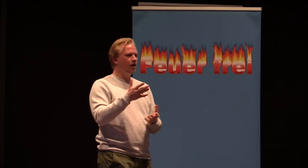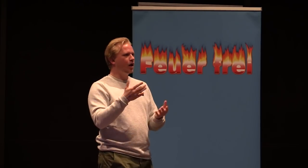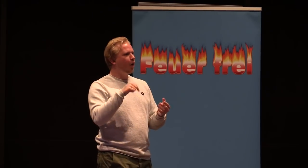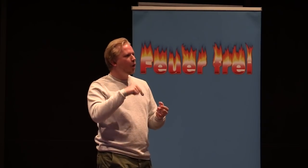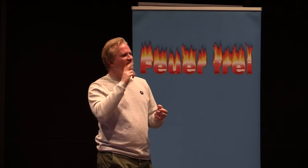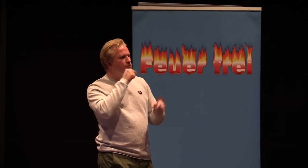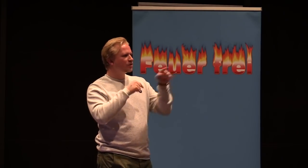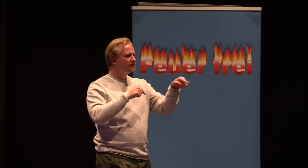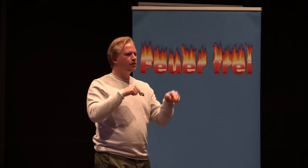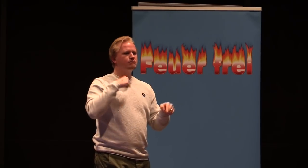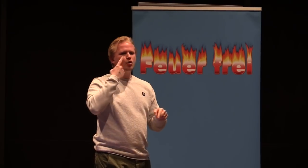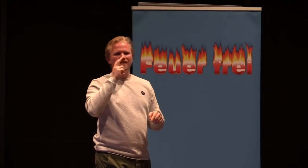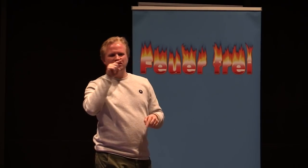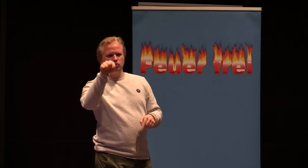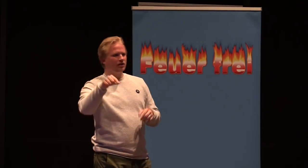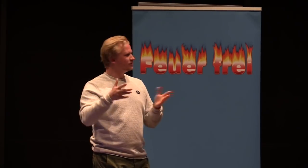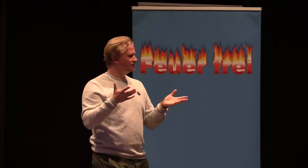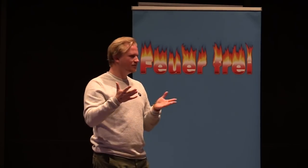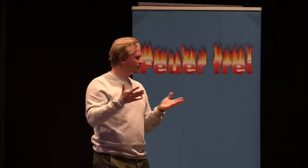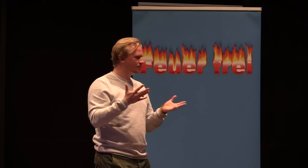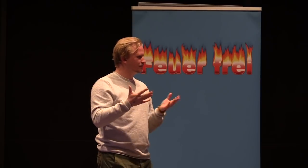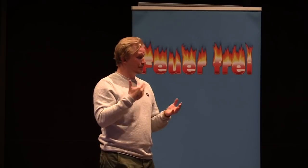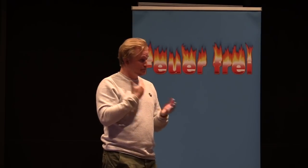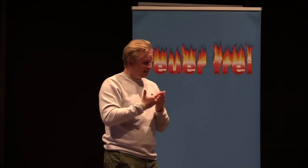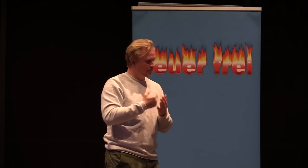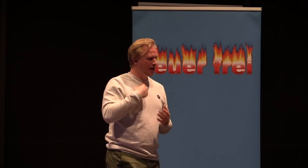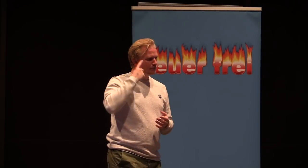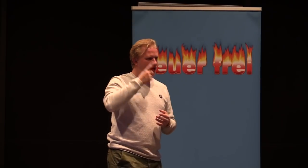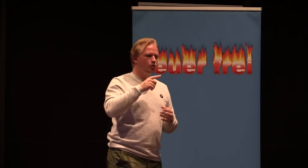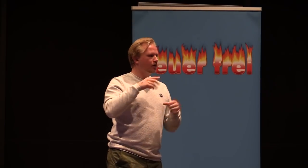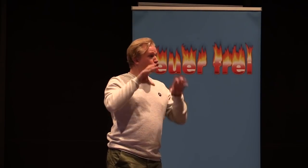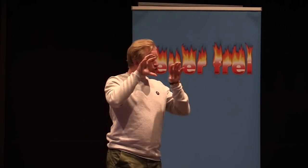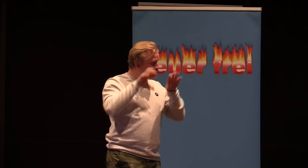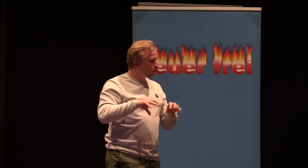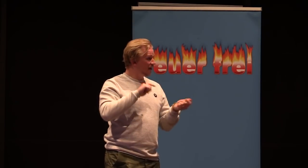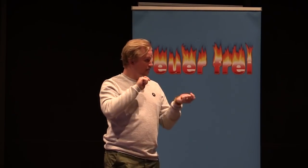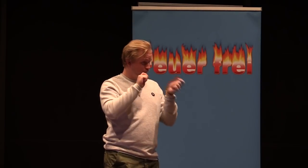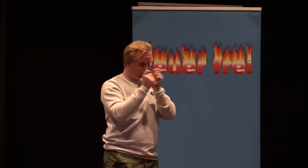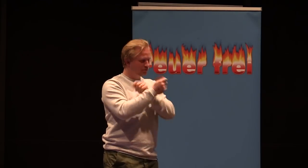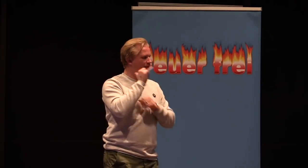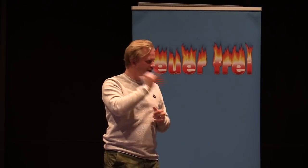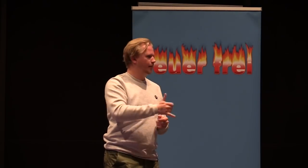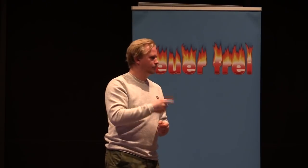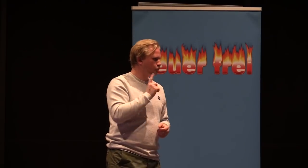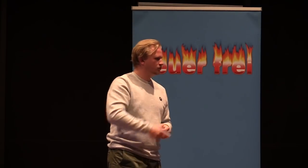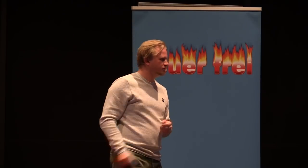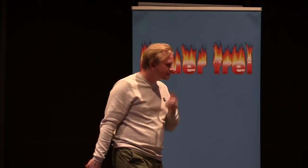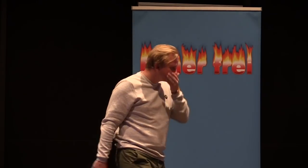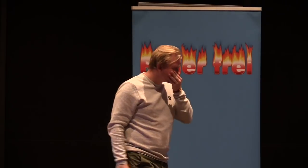Oder in Meilenstein zu denken. Weil ich finde es schwierig, heute jenes zu machen und am nächsten Tag eben